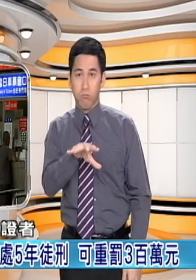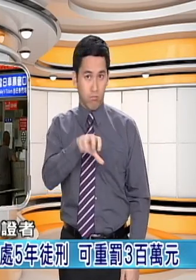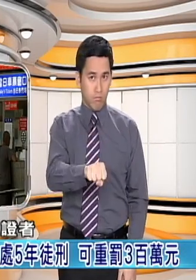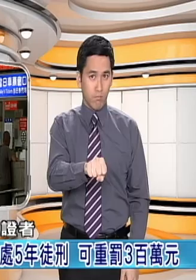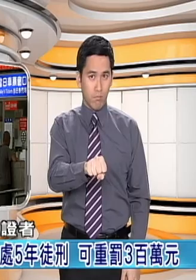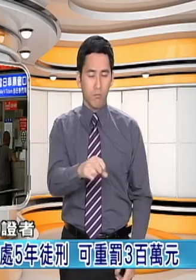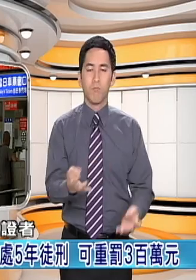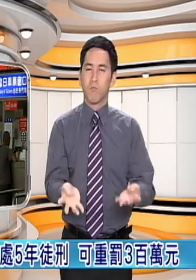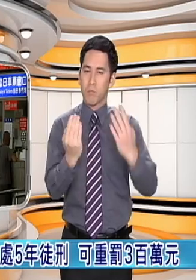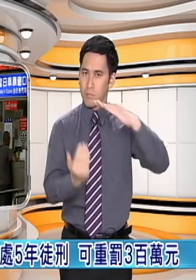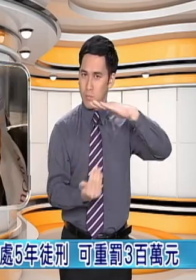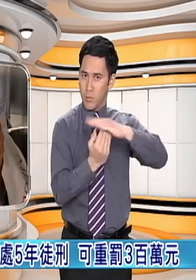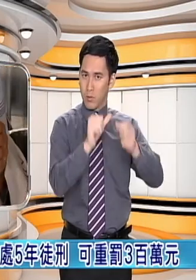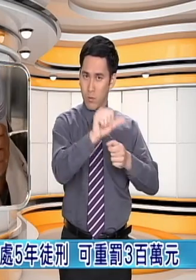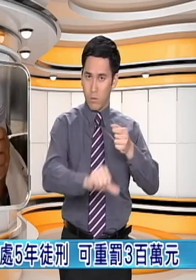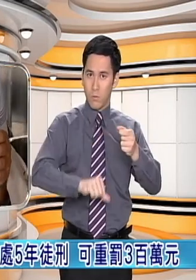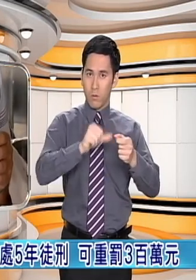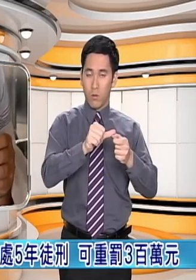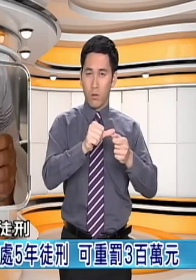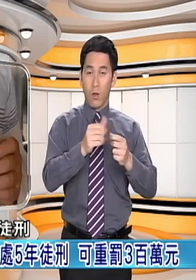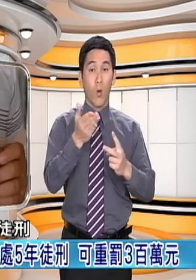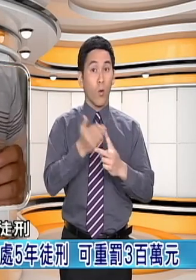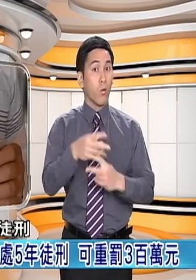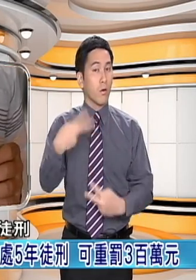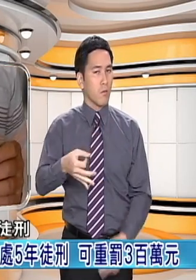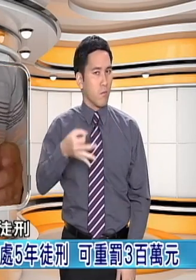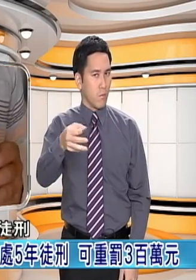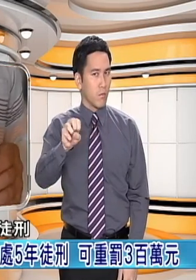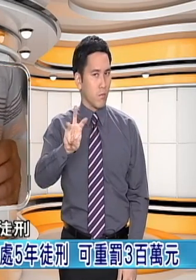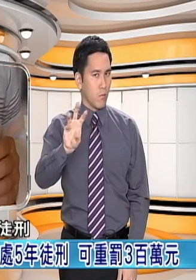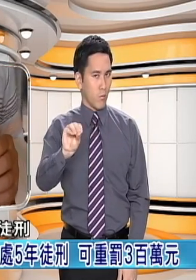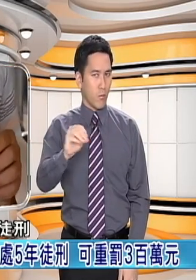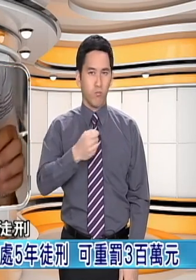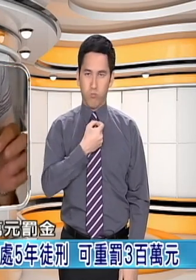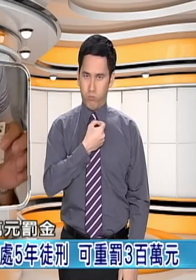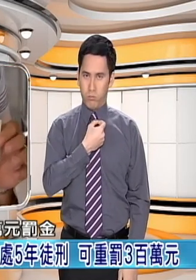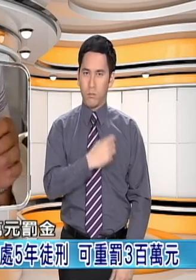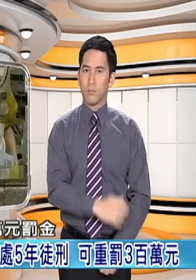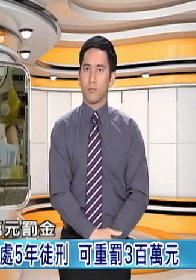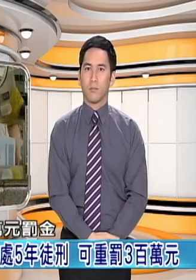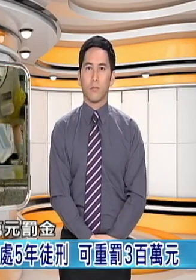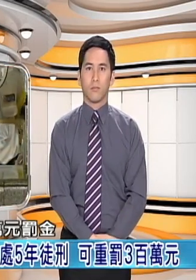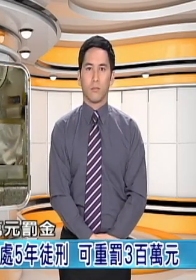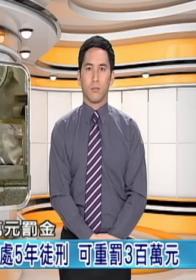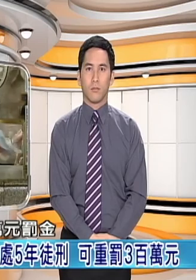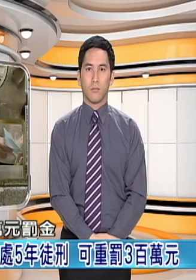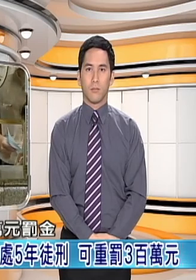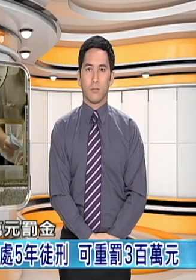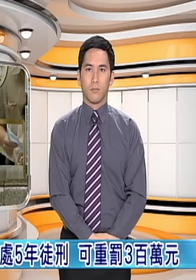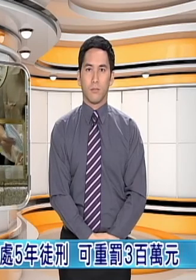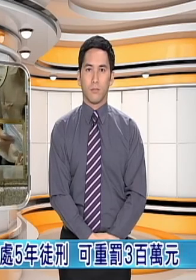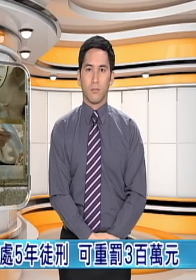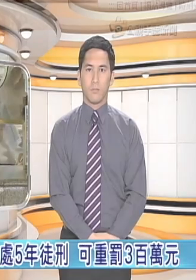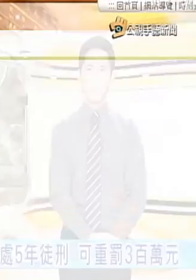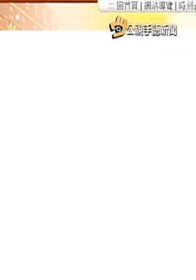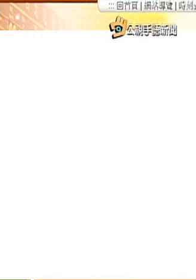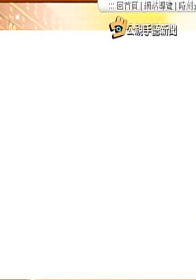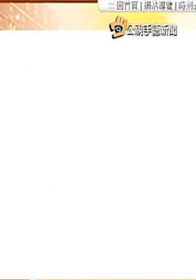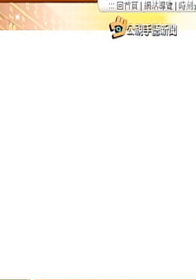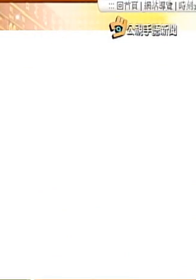证者，最重可以处5年以下有期徒刑或并科300万元罚金。 点开